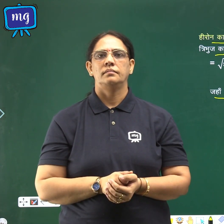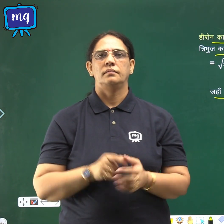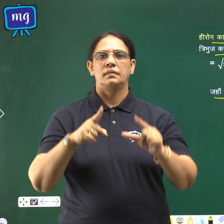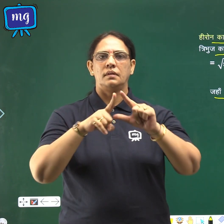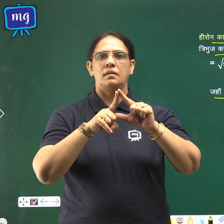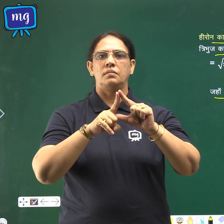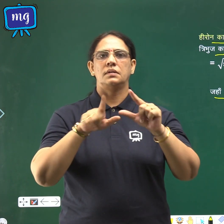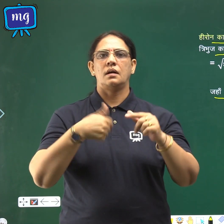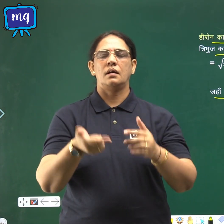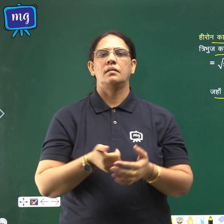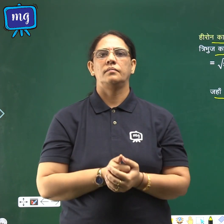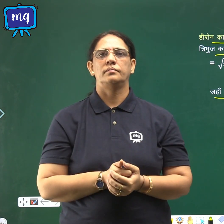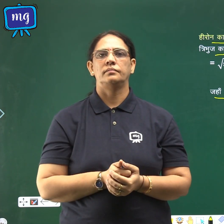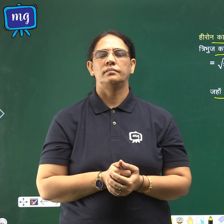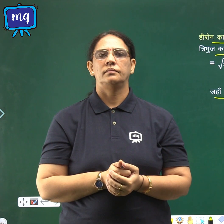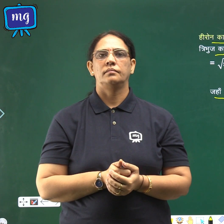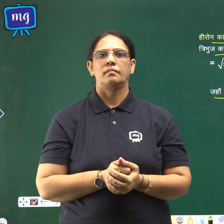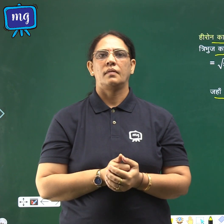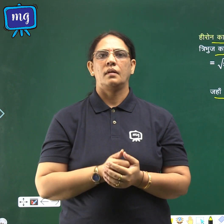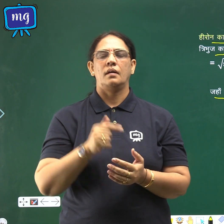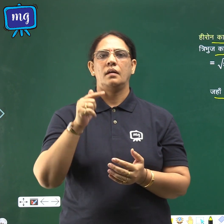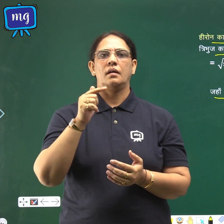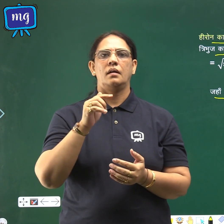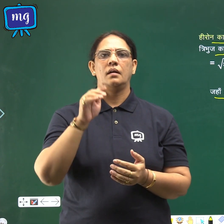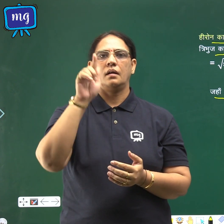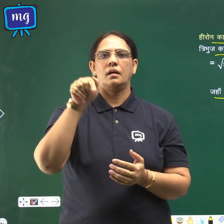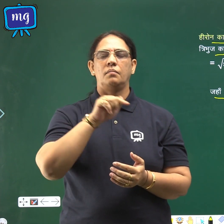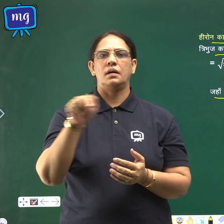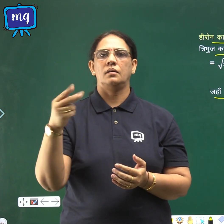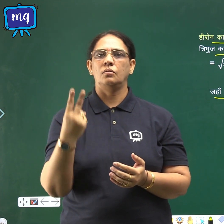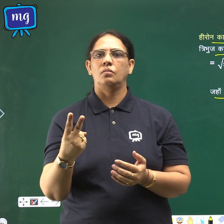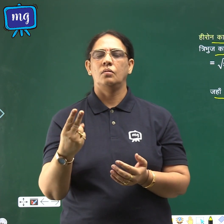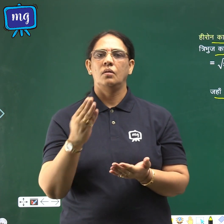त्रिभुज का अर्ध परिमाप